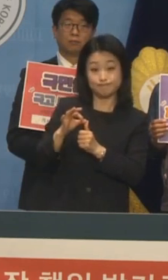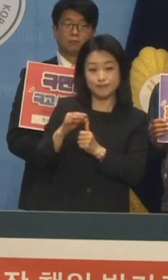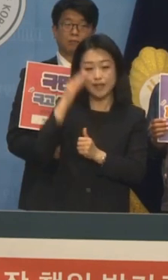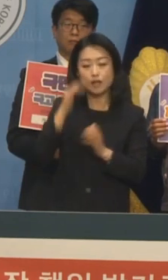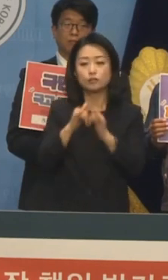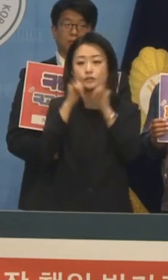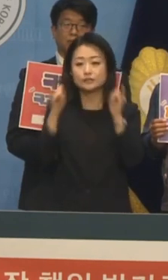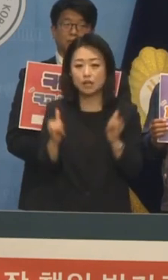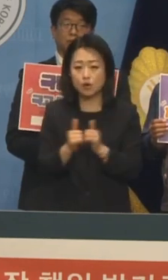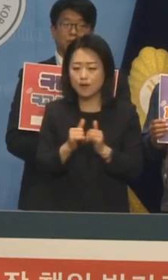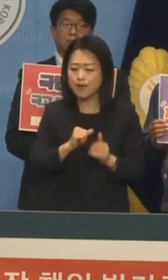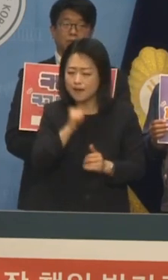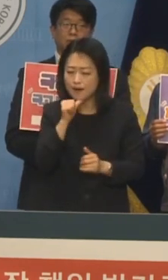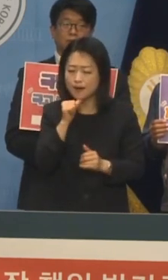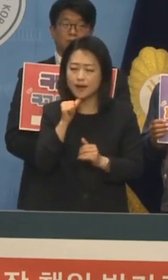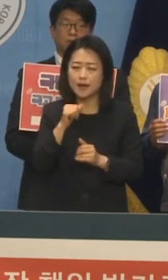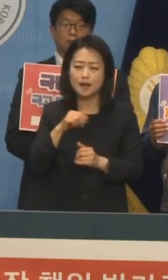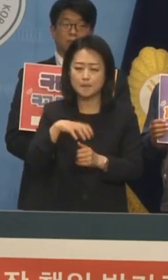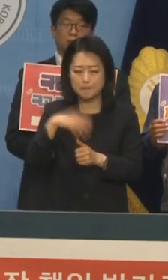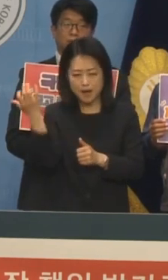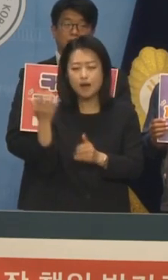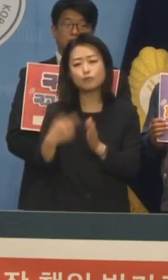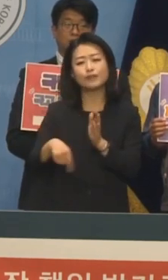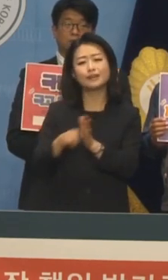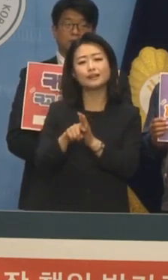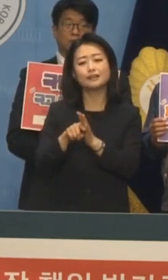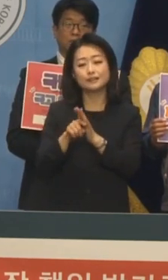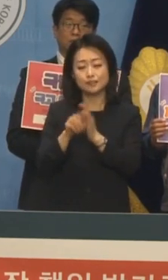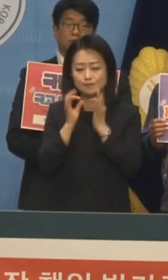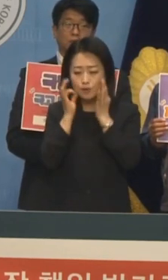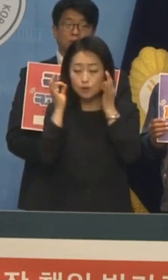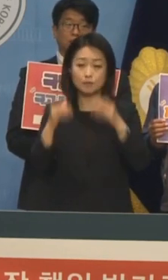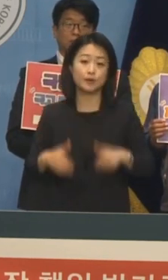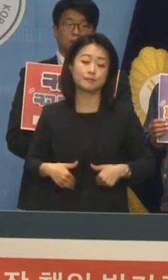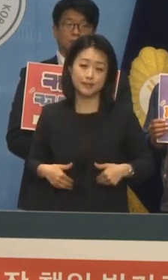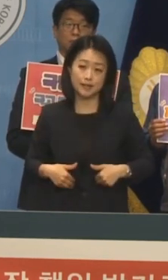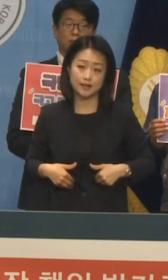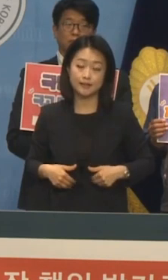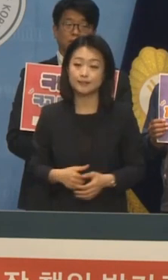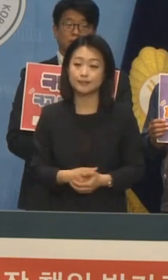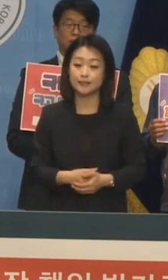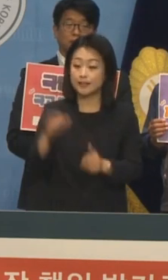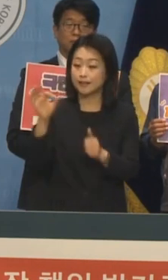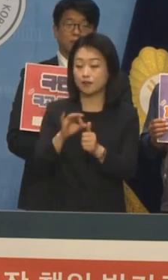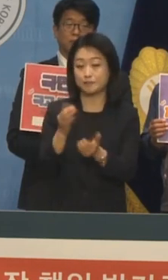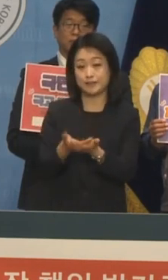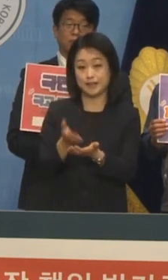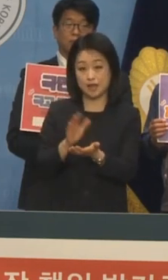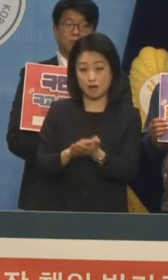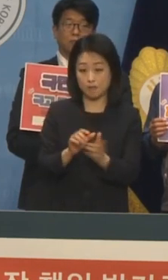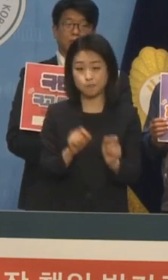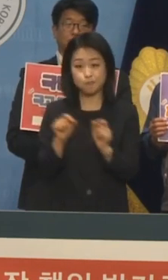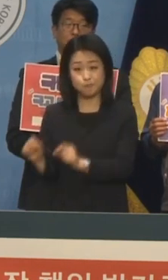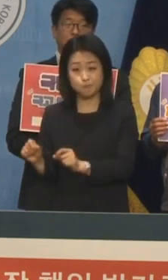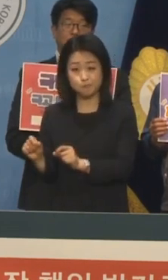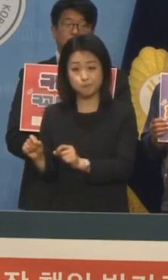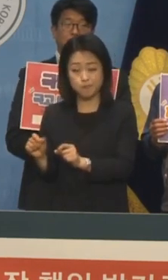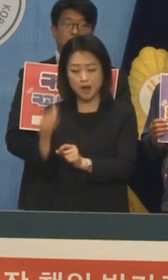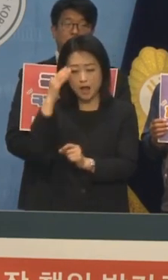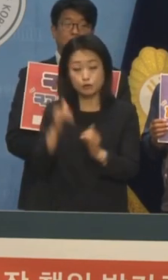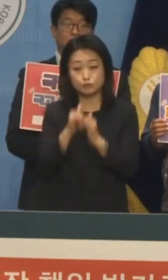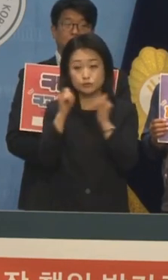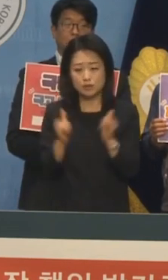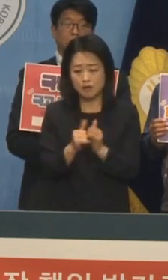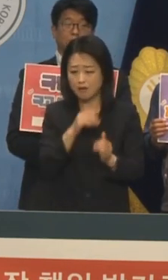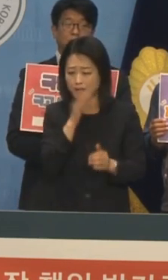사회가 노후 빈곤의 위험에서 벗어나도록 하는 노력을 멈출 수는 없습니다. 연금 개혁이 지연되면 우리 사회의 고질적인